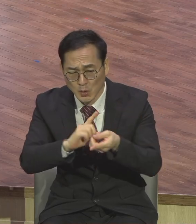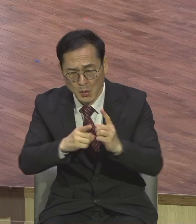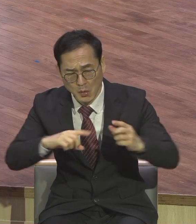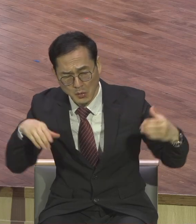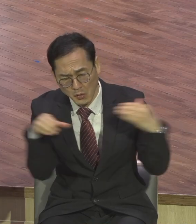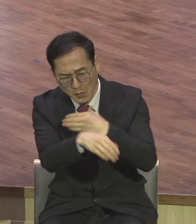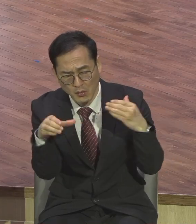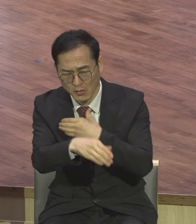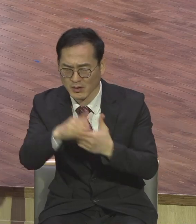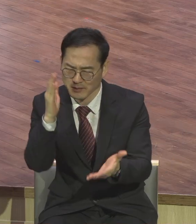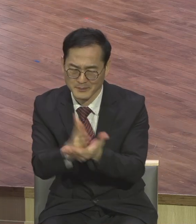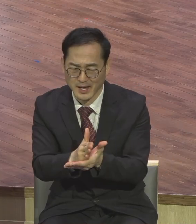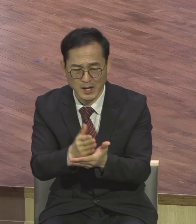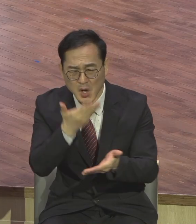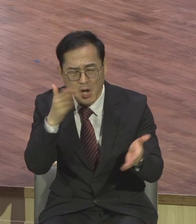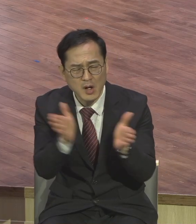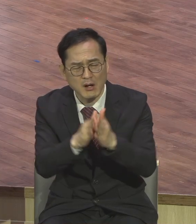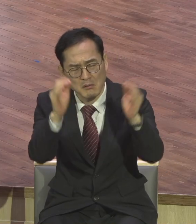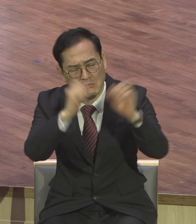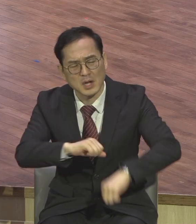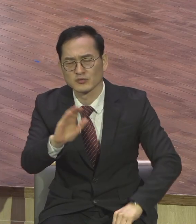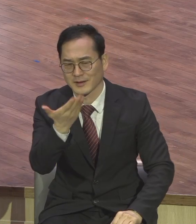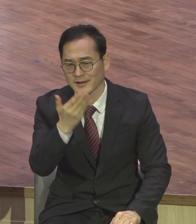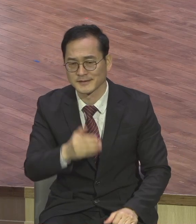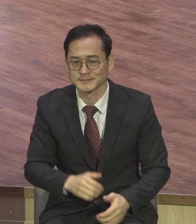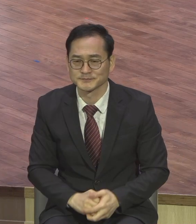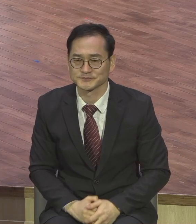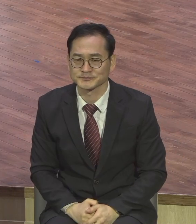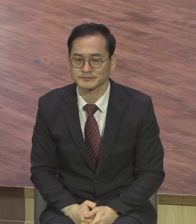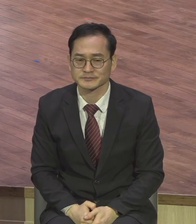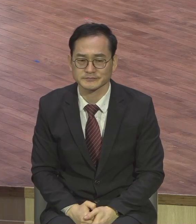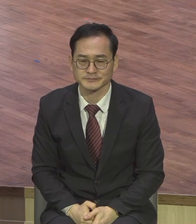멸망할까 조심하라. 아멘.